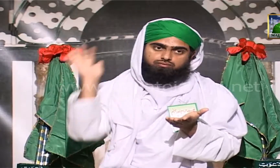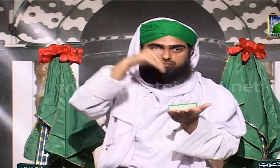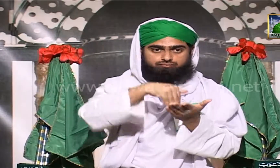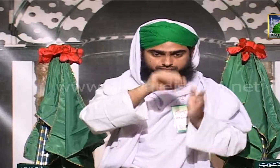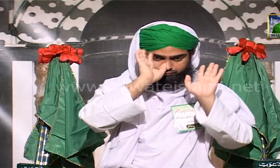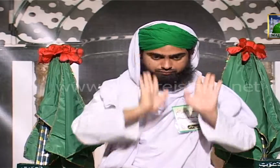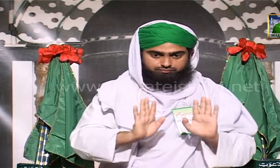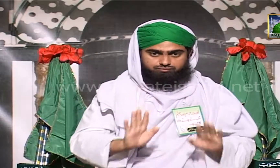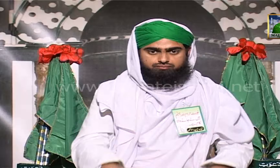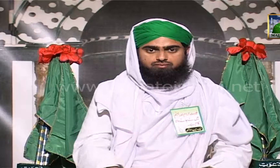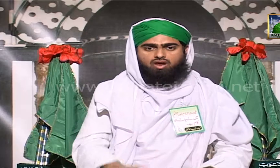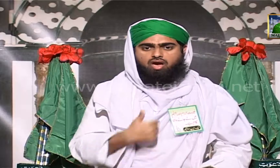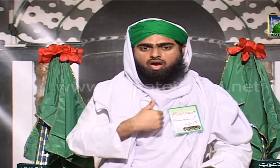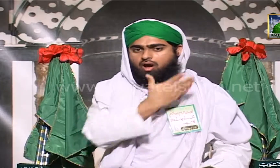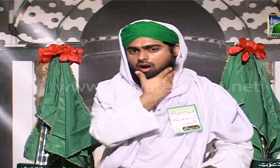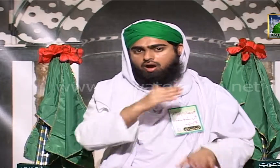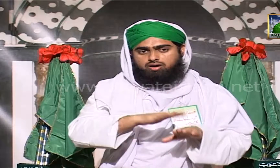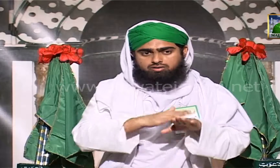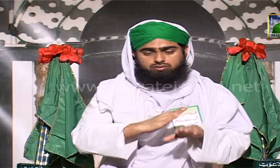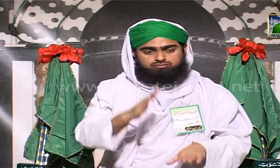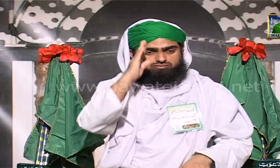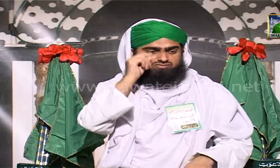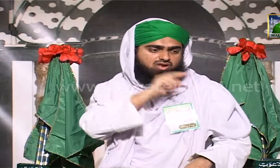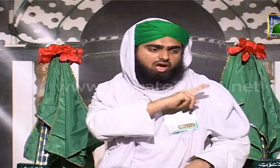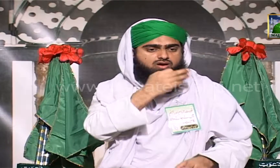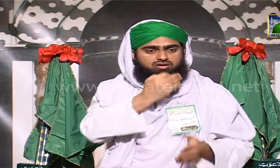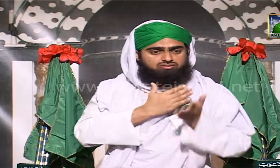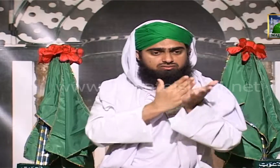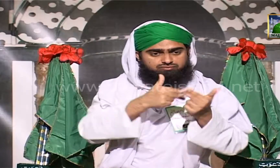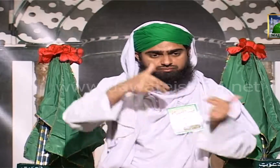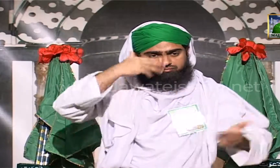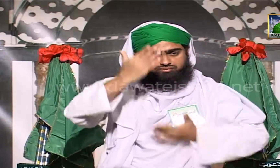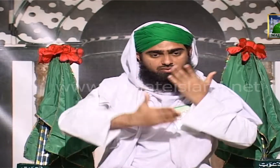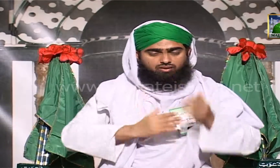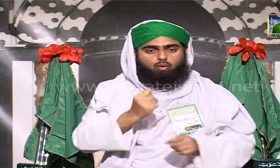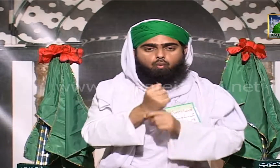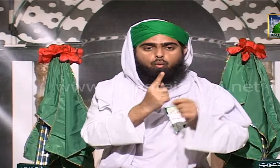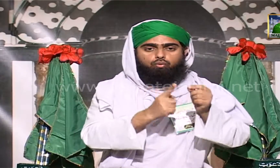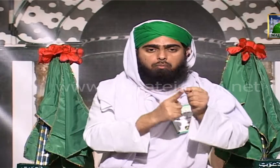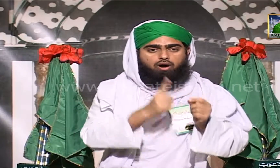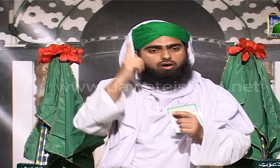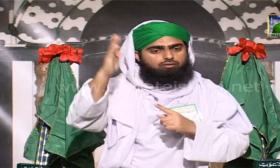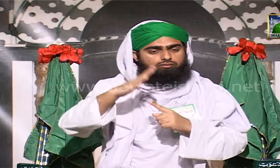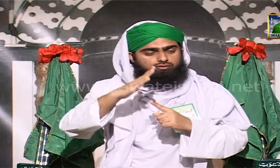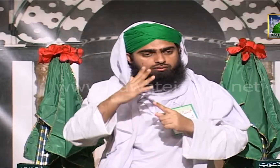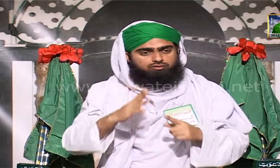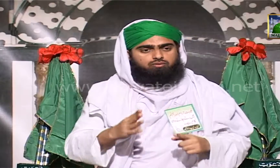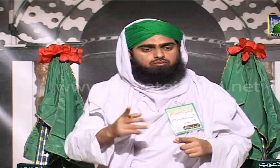ہیں۔ تو بہرحال میرے پیارے اسلامی بھائیوں میں عرض کر رہا تھا کہ حضور سیدنا غوث اعظم رضی اللہ تعالیٰ عنہ نے اپنے نفس کے